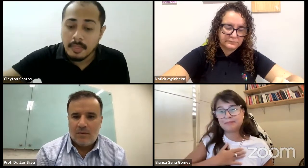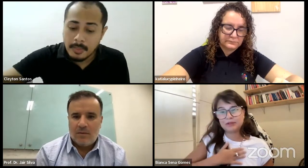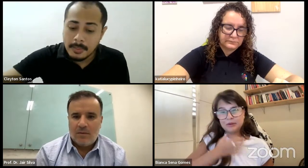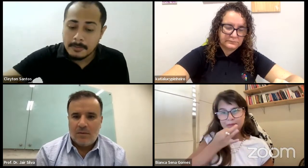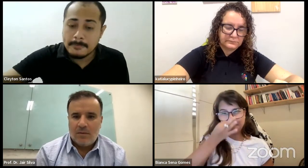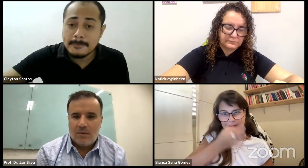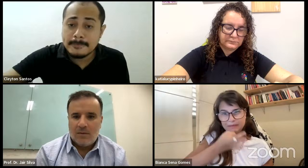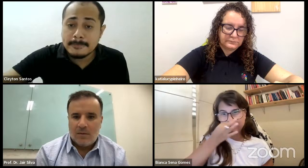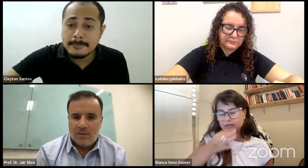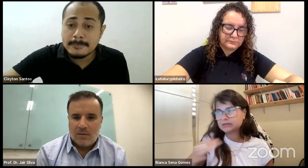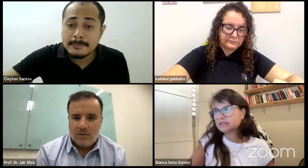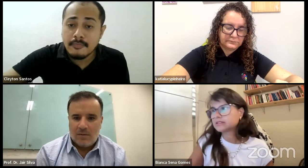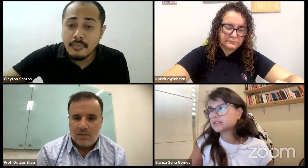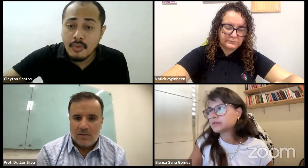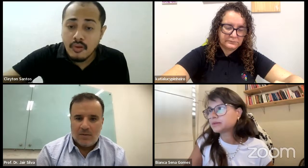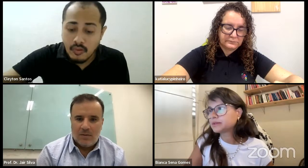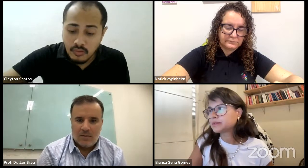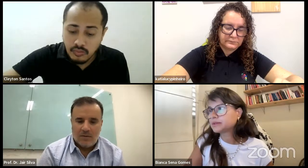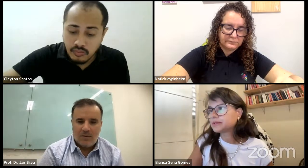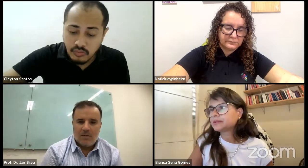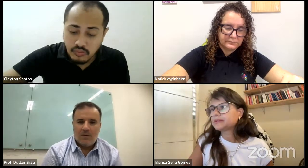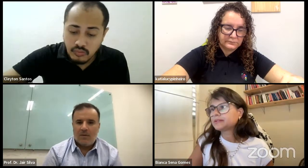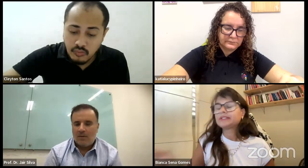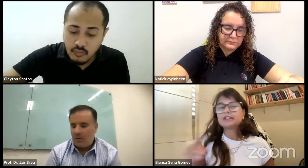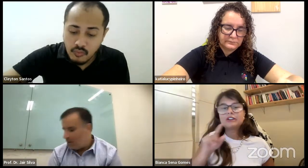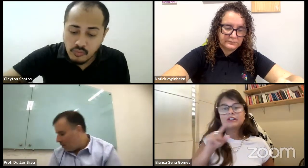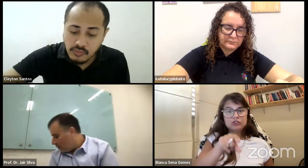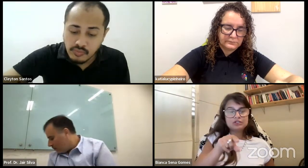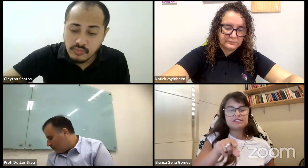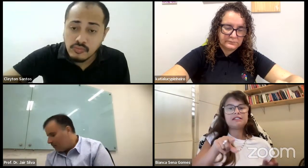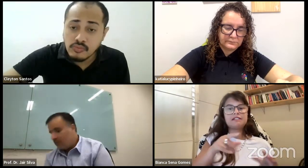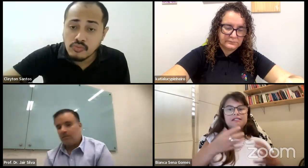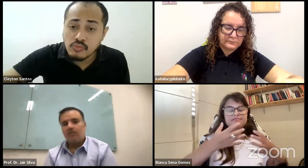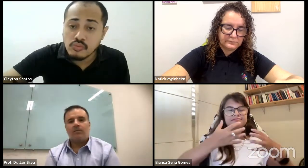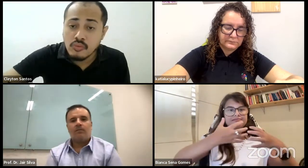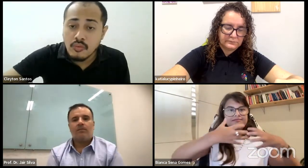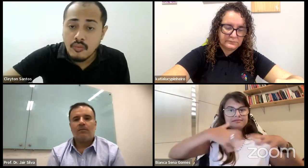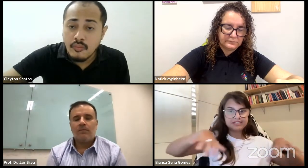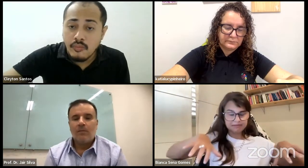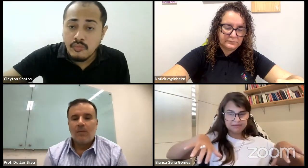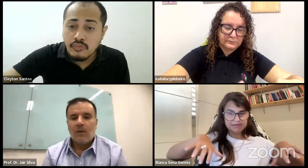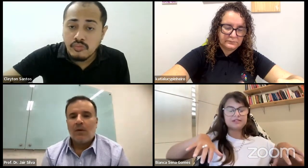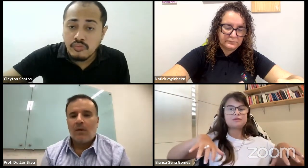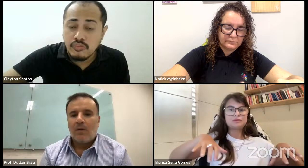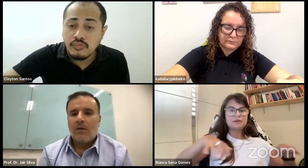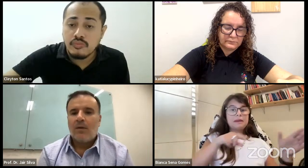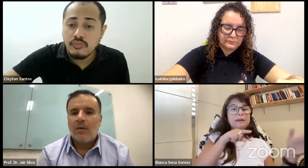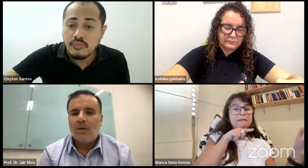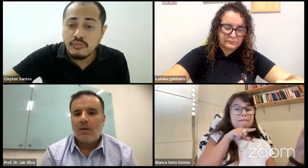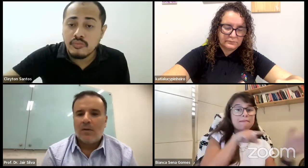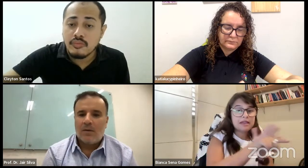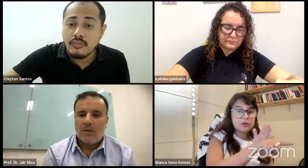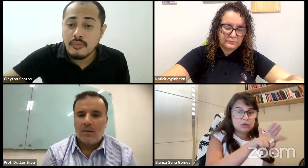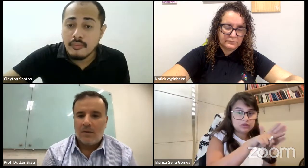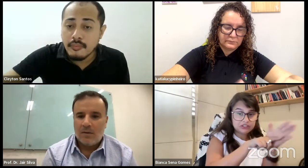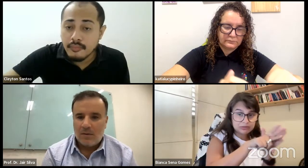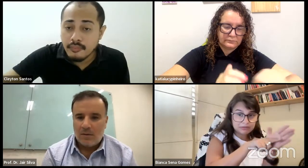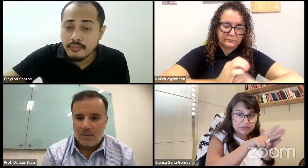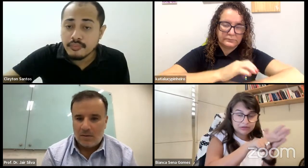Agora, eu também acho que algo mais importante, assim, do meu ponto de vista, colocar agora é a